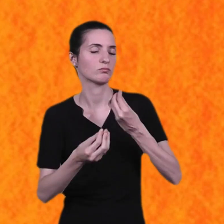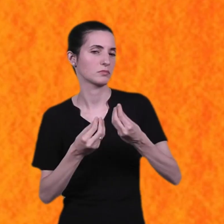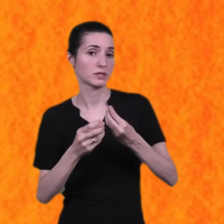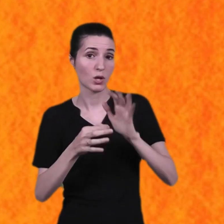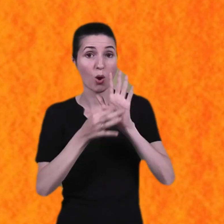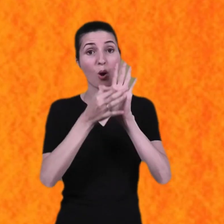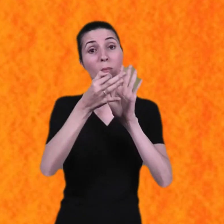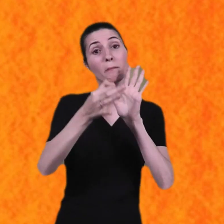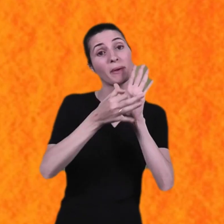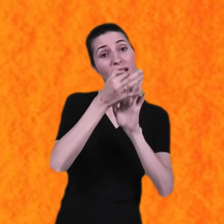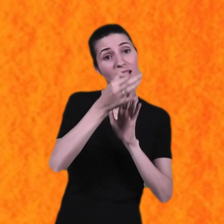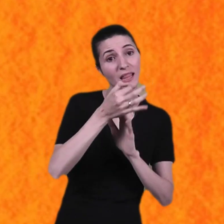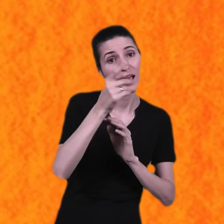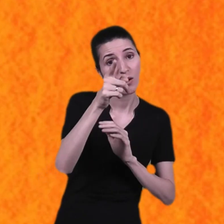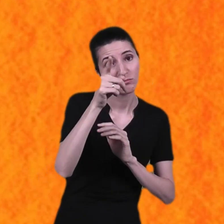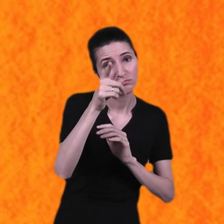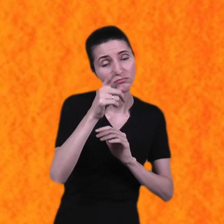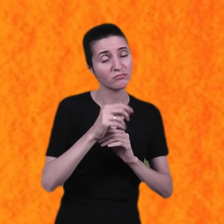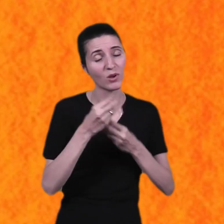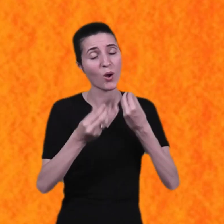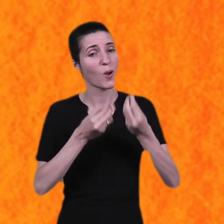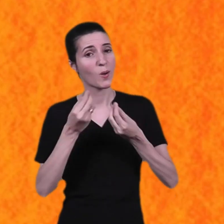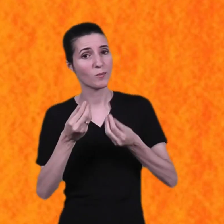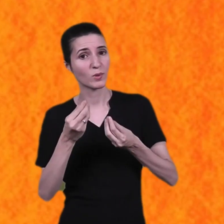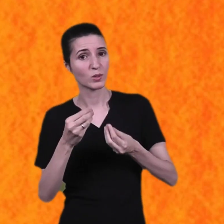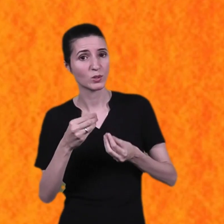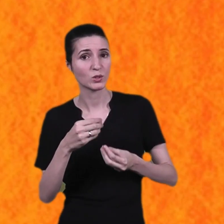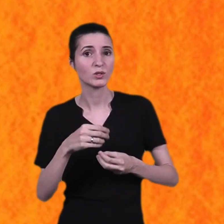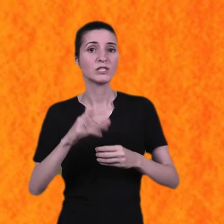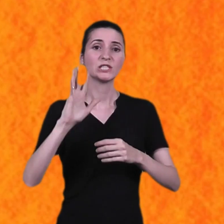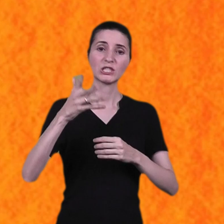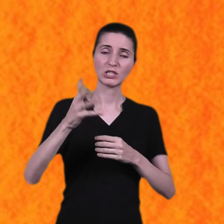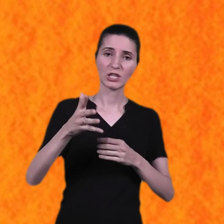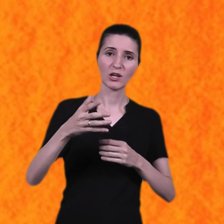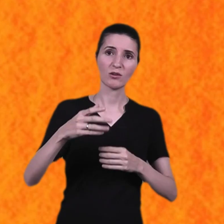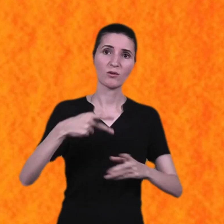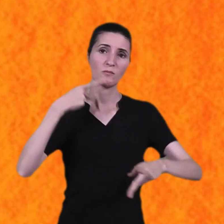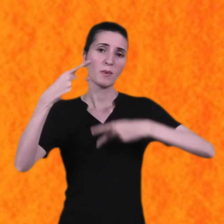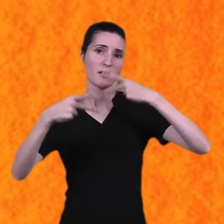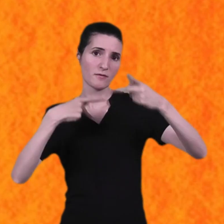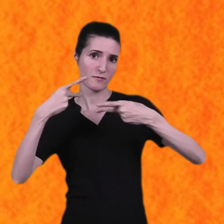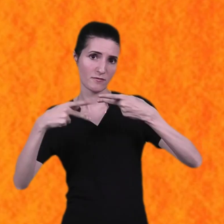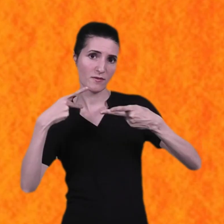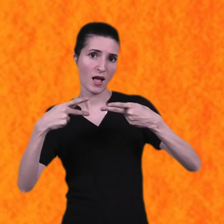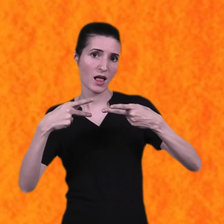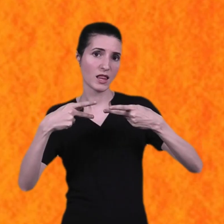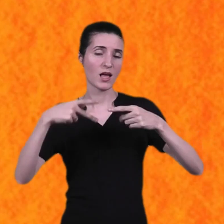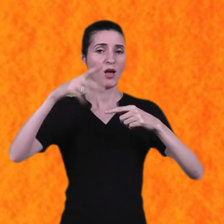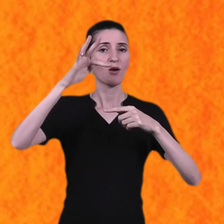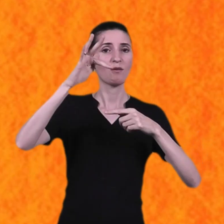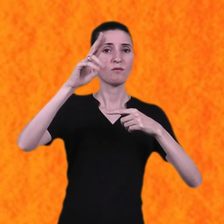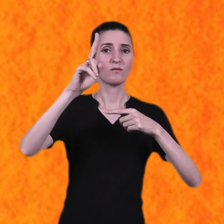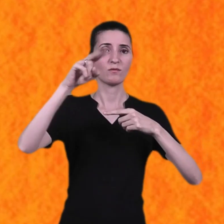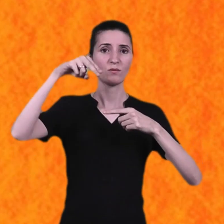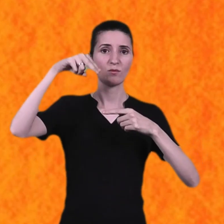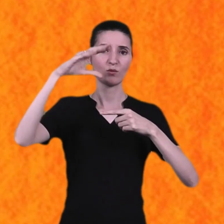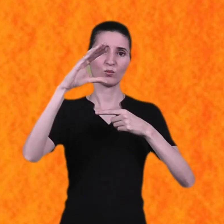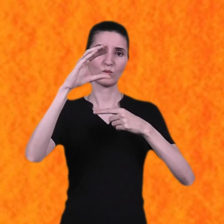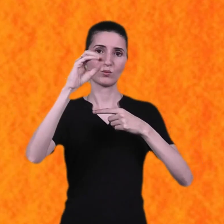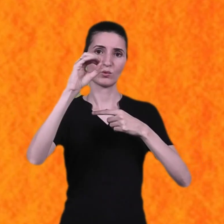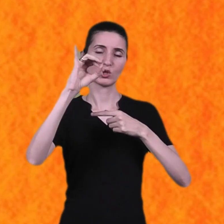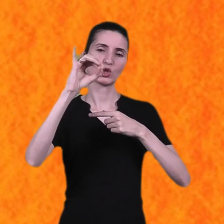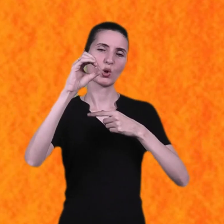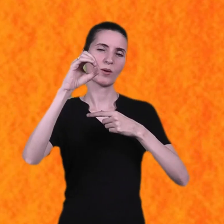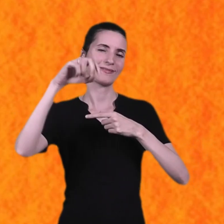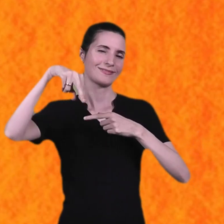como a opinião do nosso proponente, foi feita uma audiodescrição funcional. O que significa isso? Bom